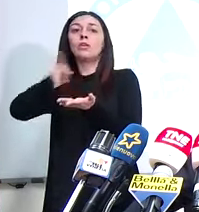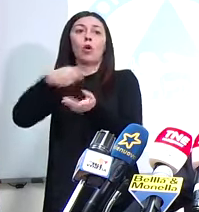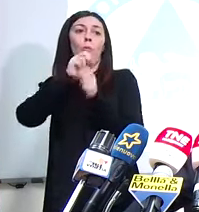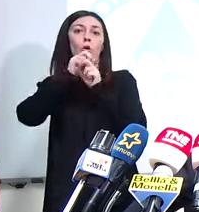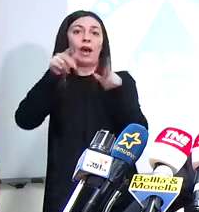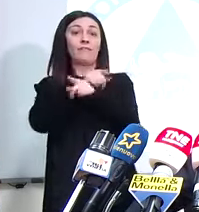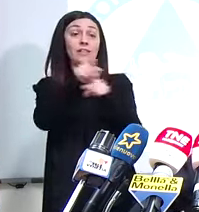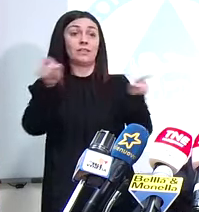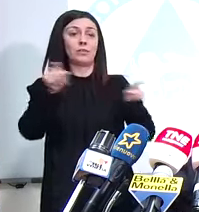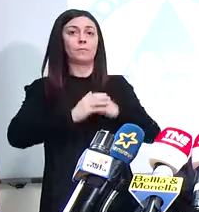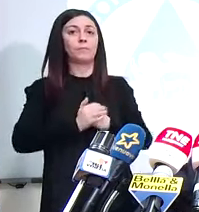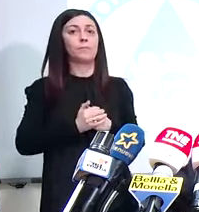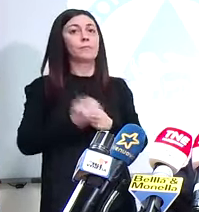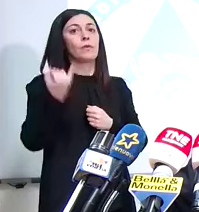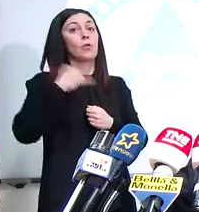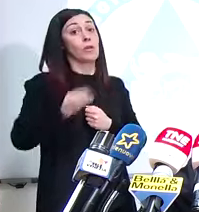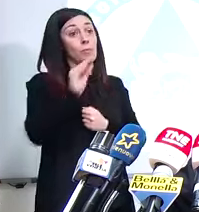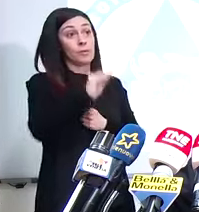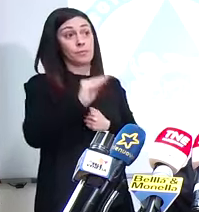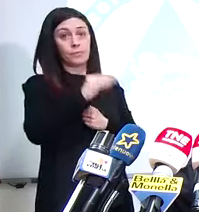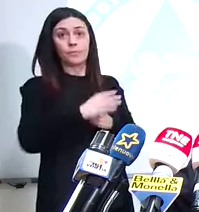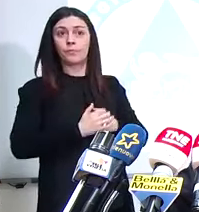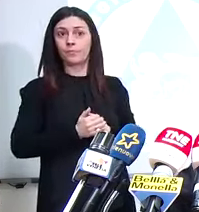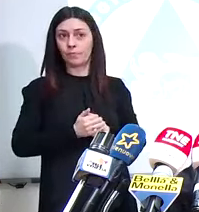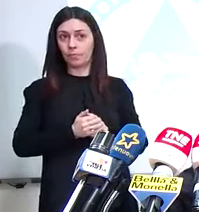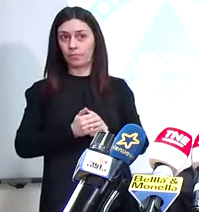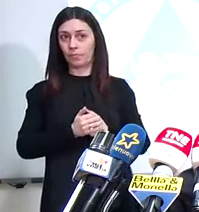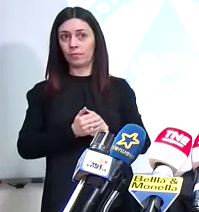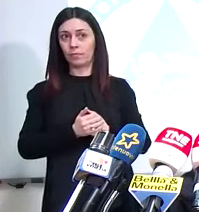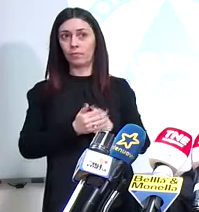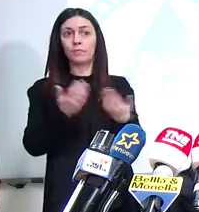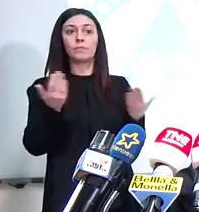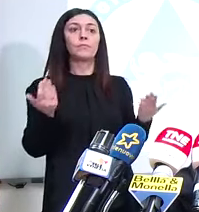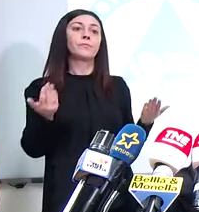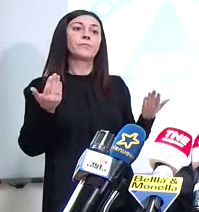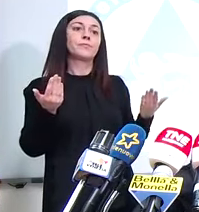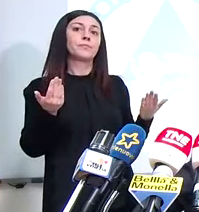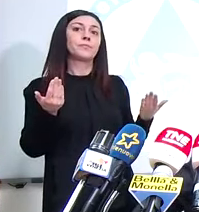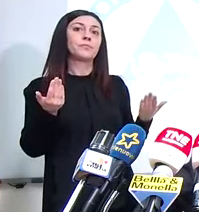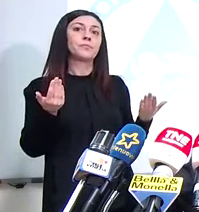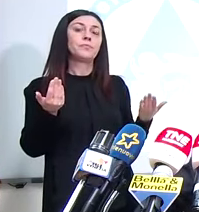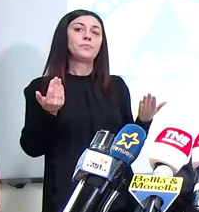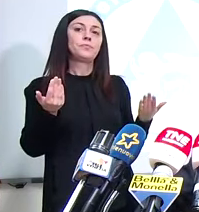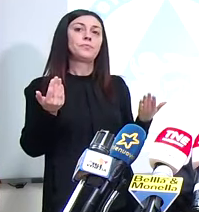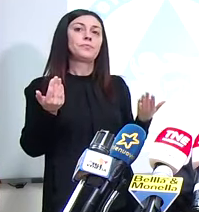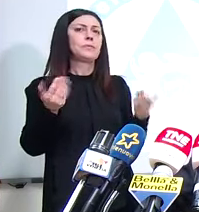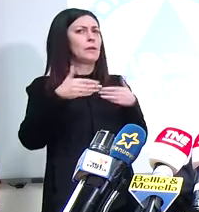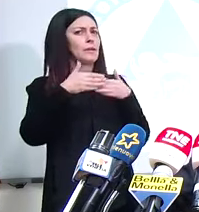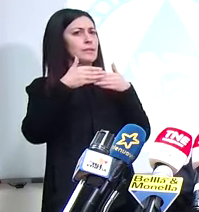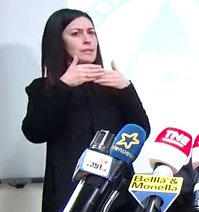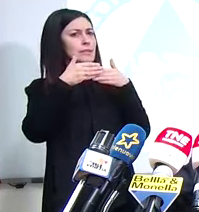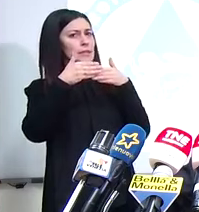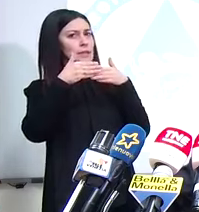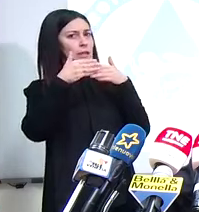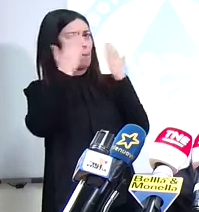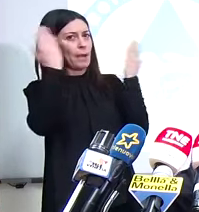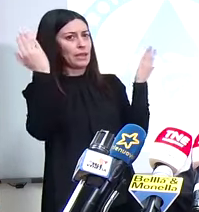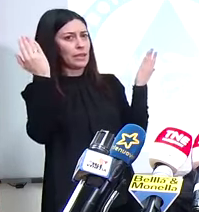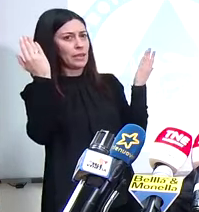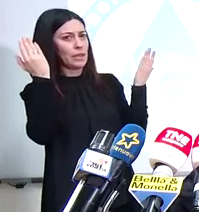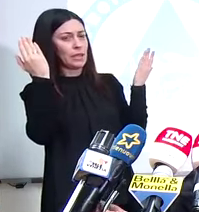l'ultima domanda in questa mattina sul marciapiede all'esterno dell'abitazione